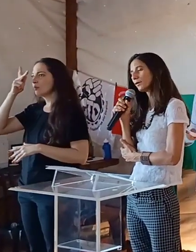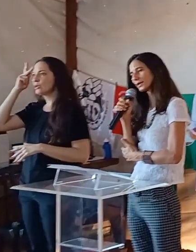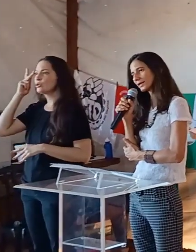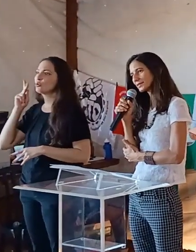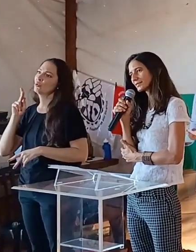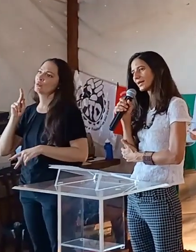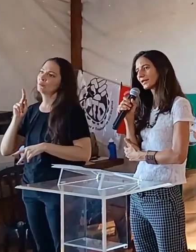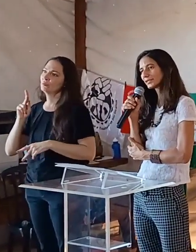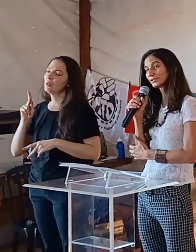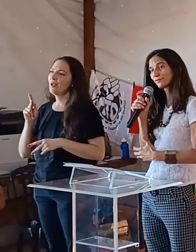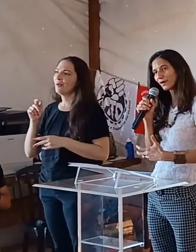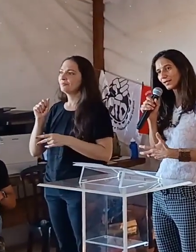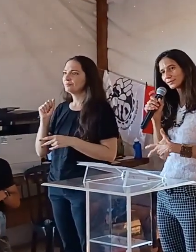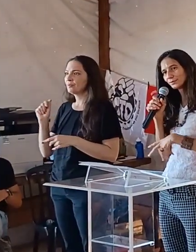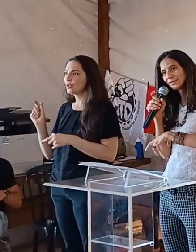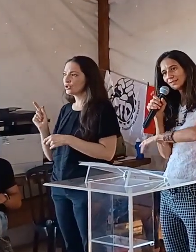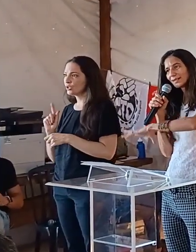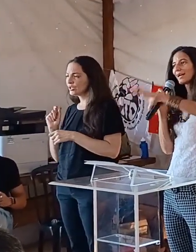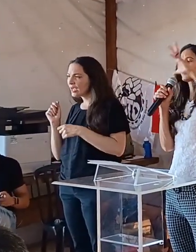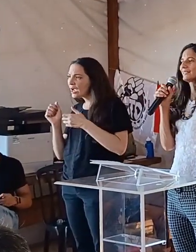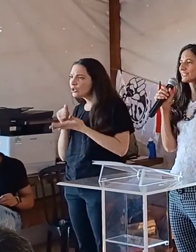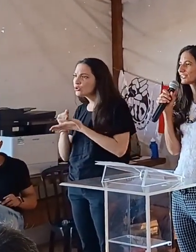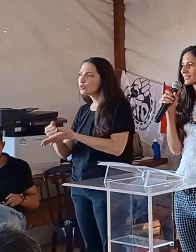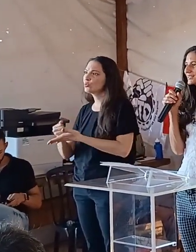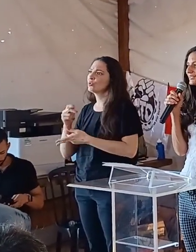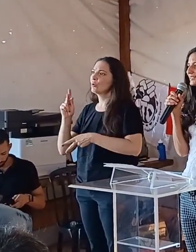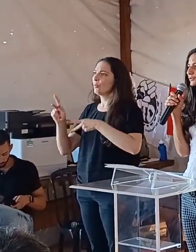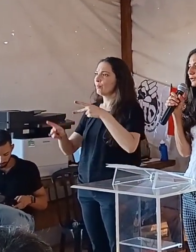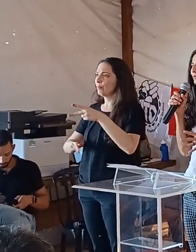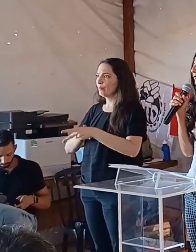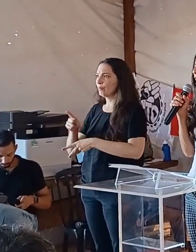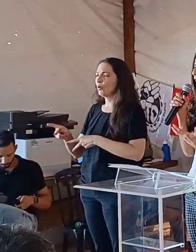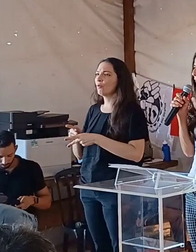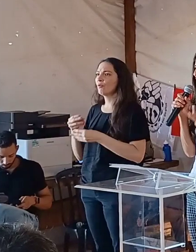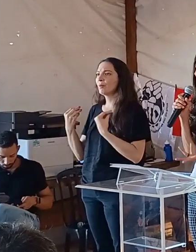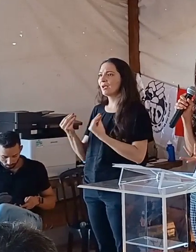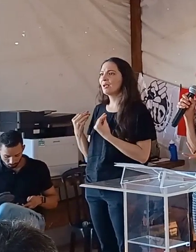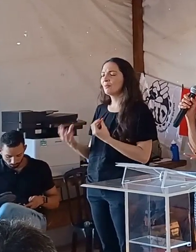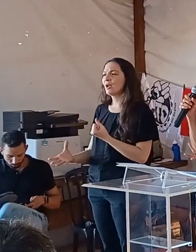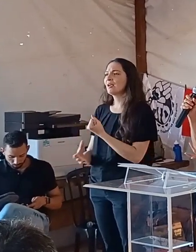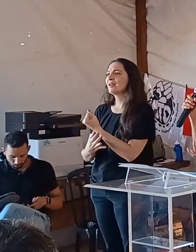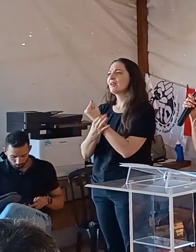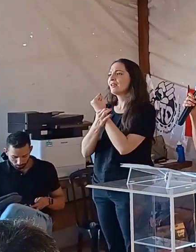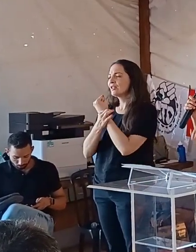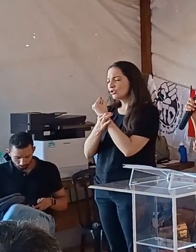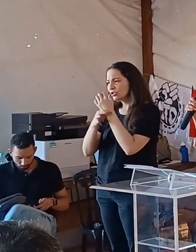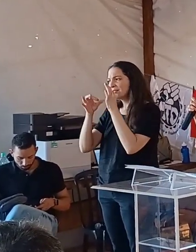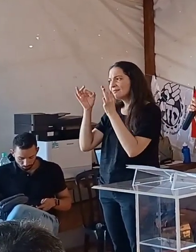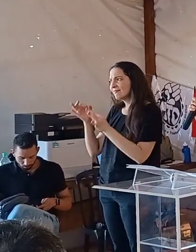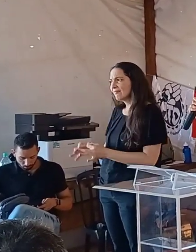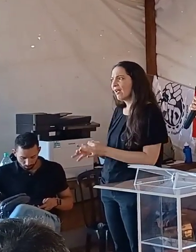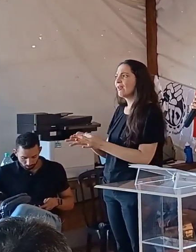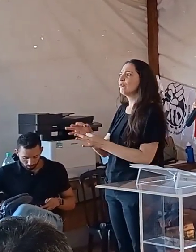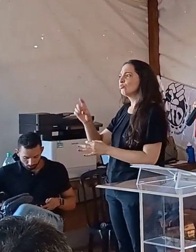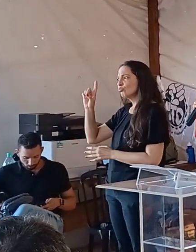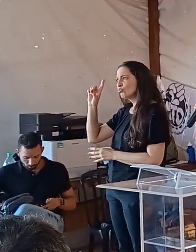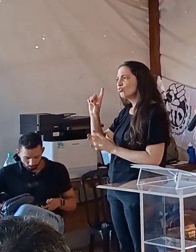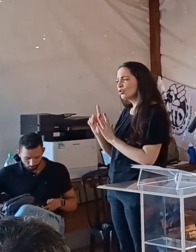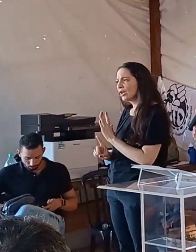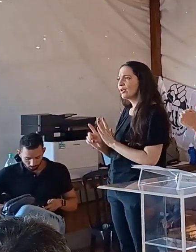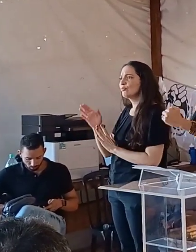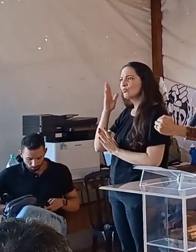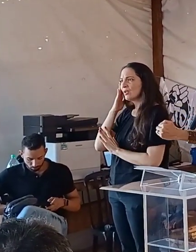para democratizar e, de fato, garantir aí, todo mundo compreendendo os direitos, todo mundo,